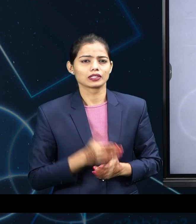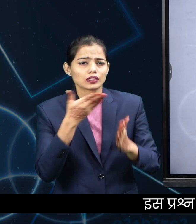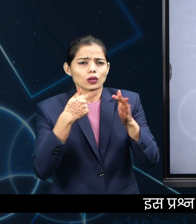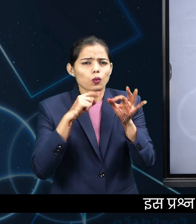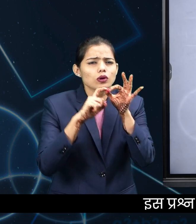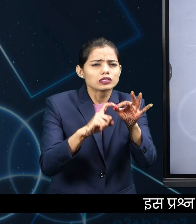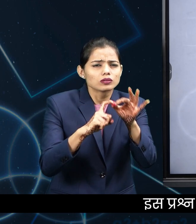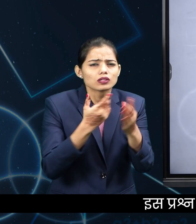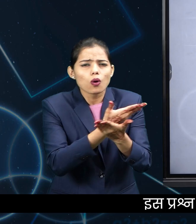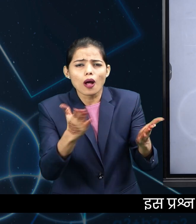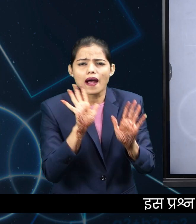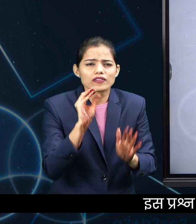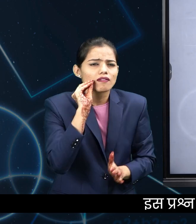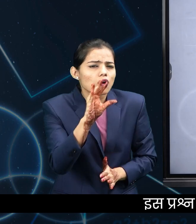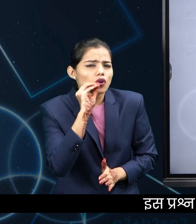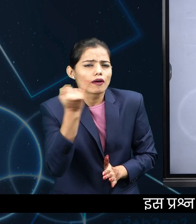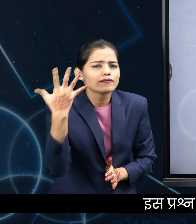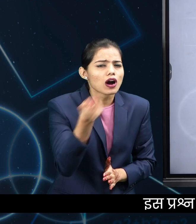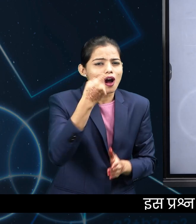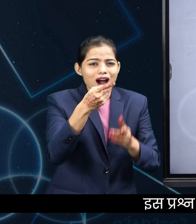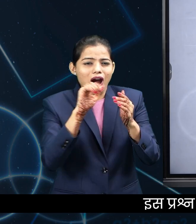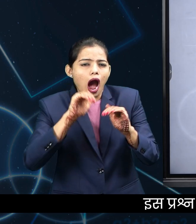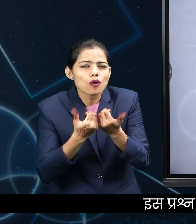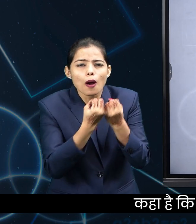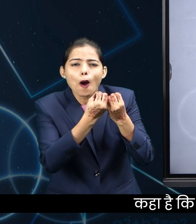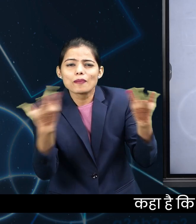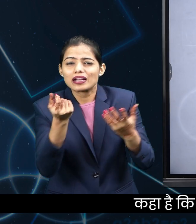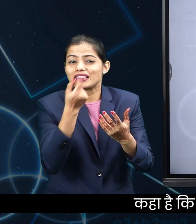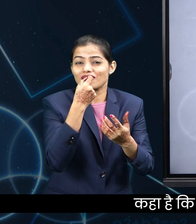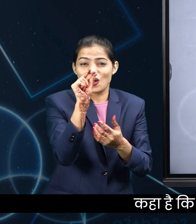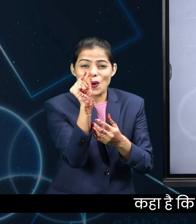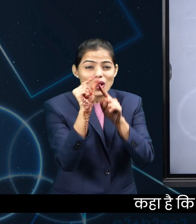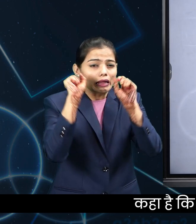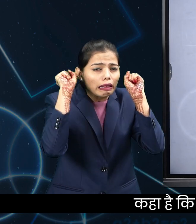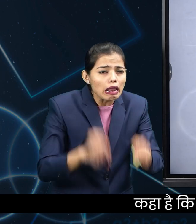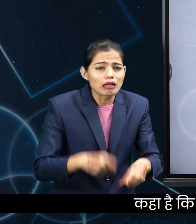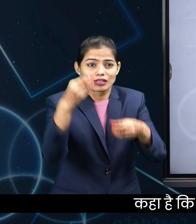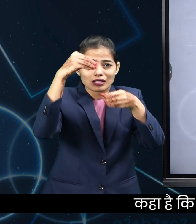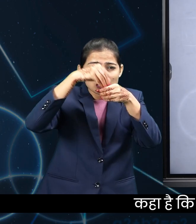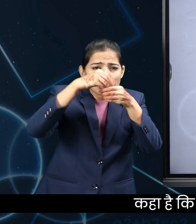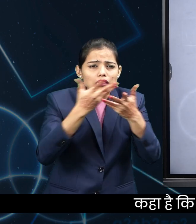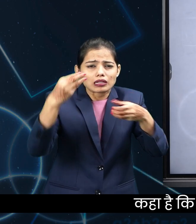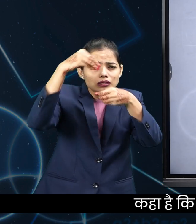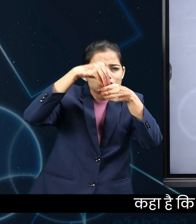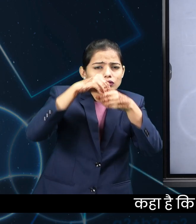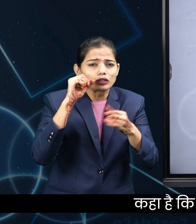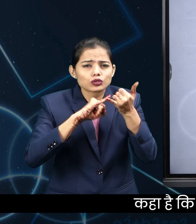इस प्रश्न में उन्होंने हमसे यह पता लगाने के लिए कहा है कि कैप्सूल में कितनी दवा भरी